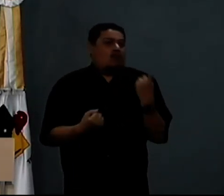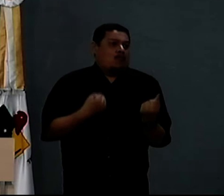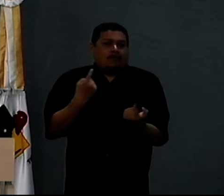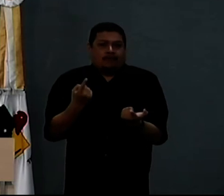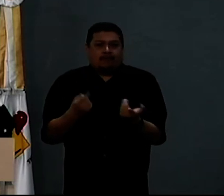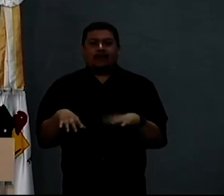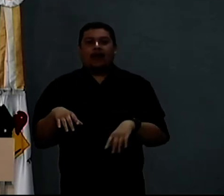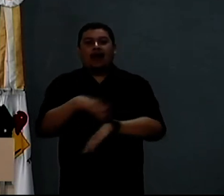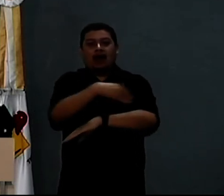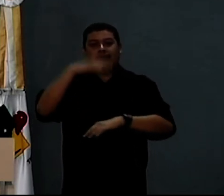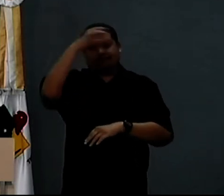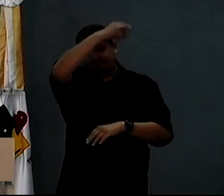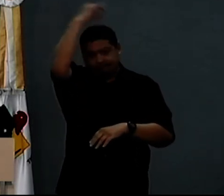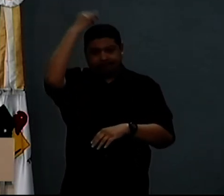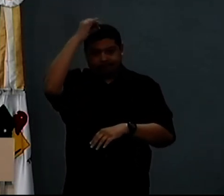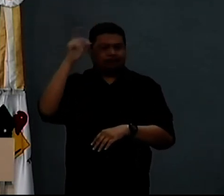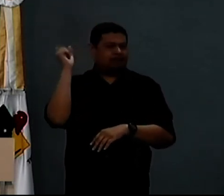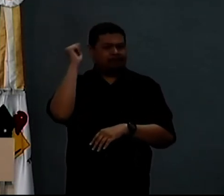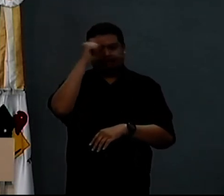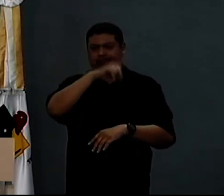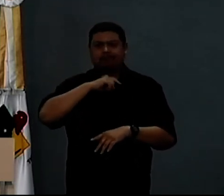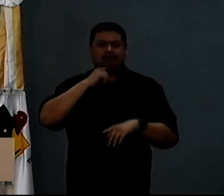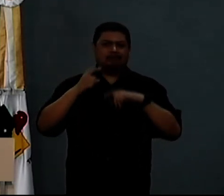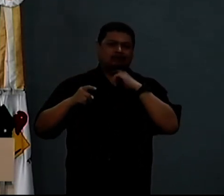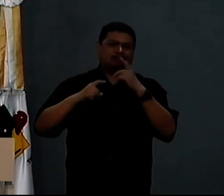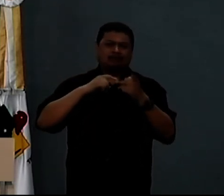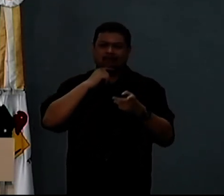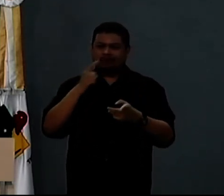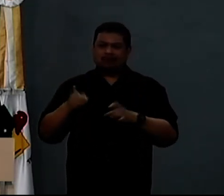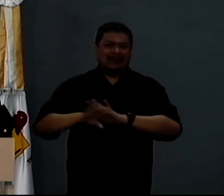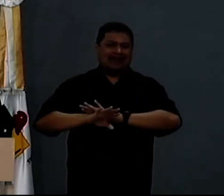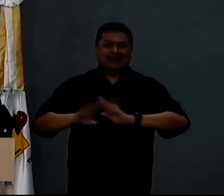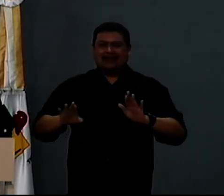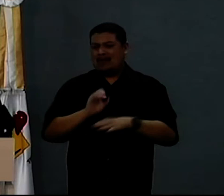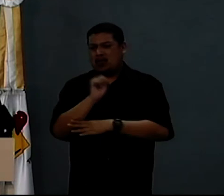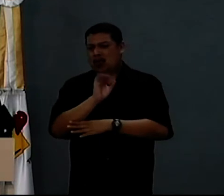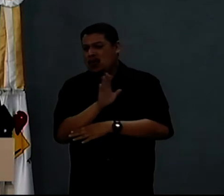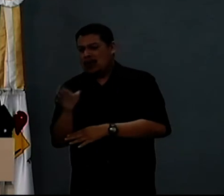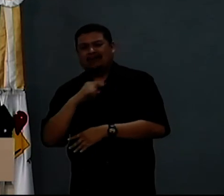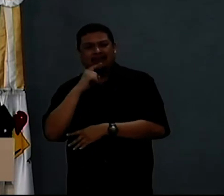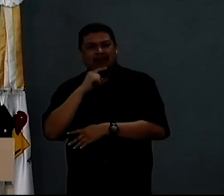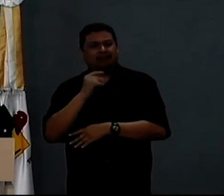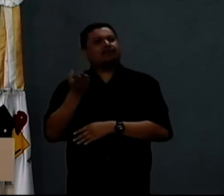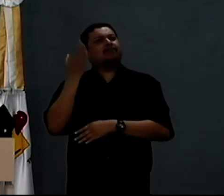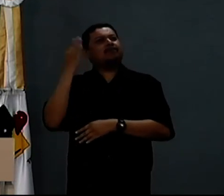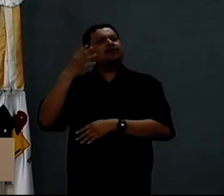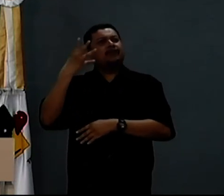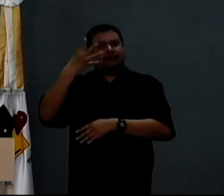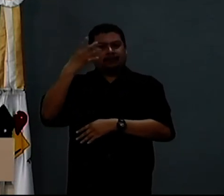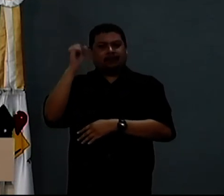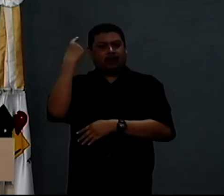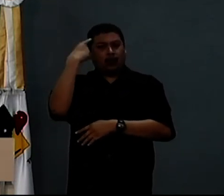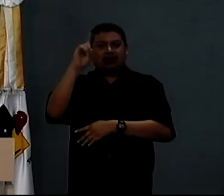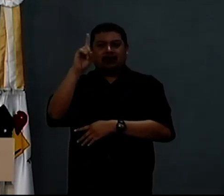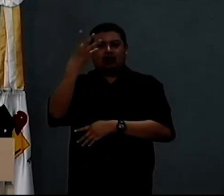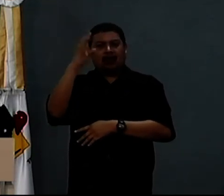um caso, ali está intransitável, é buraco para todo lado, se começar, aproximadamente tem uns 40 dias que passaram alguém por lá para fazer alguma